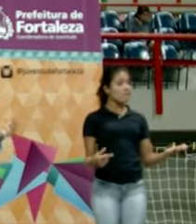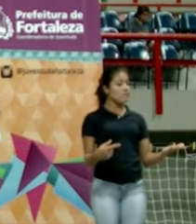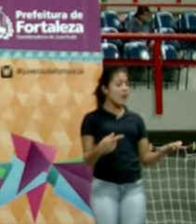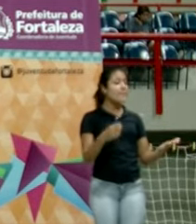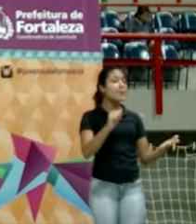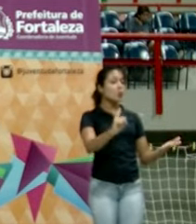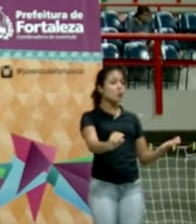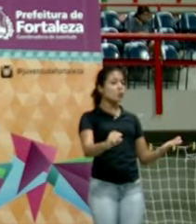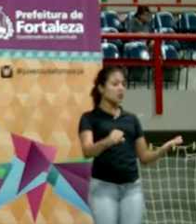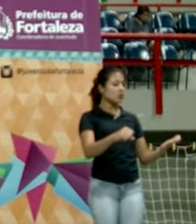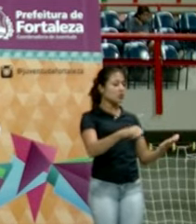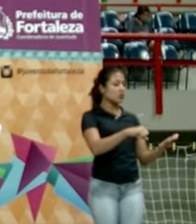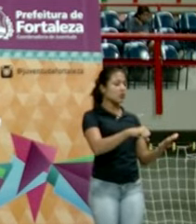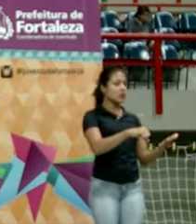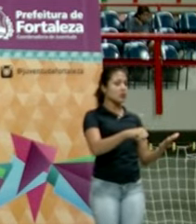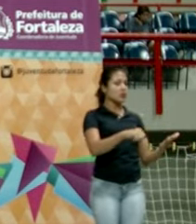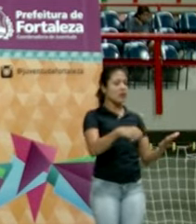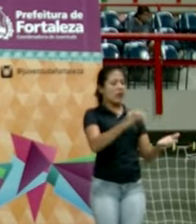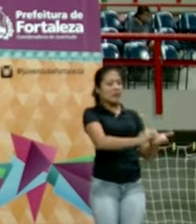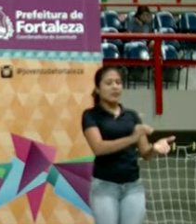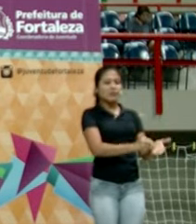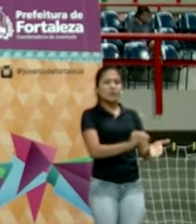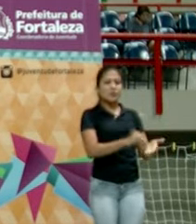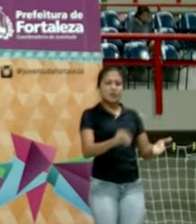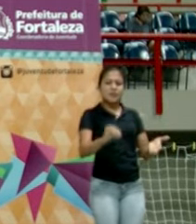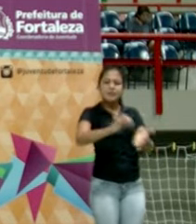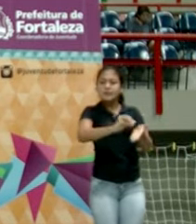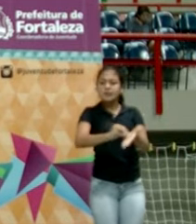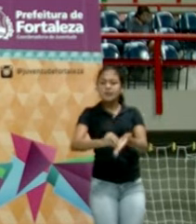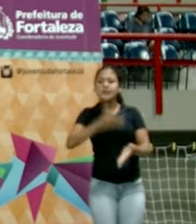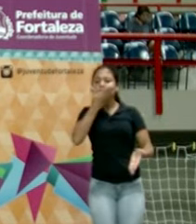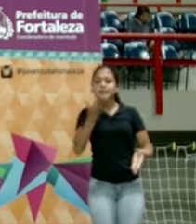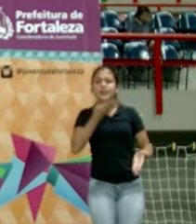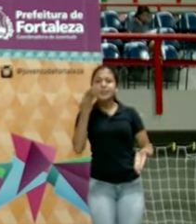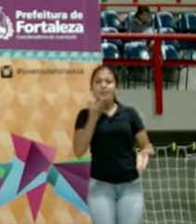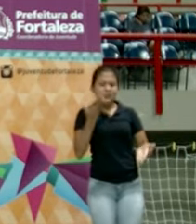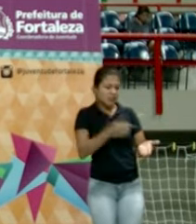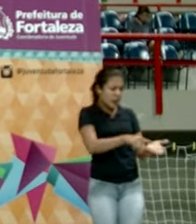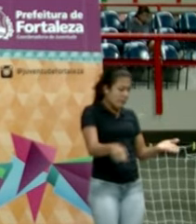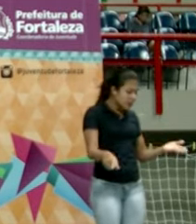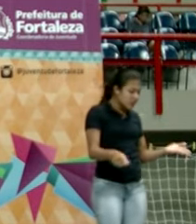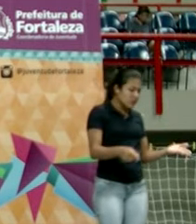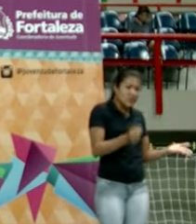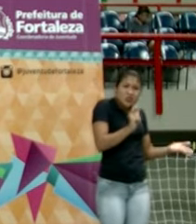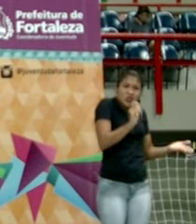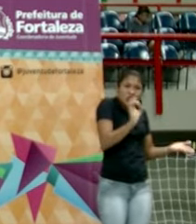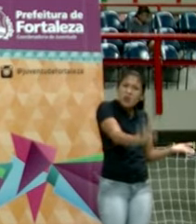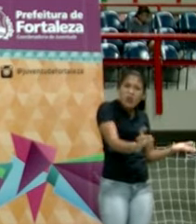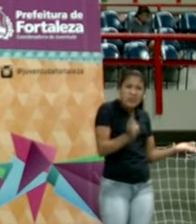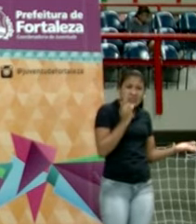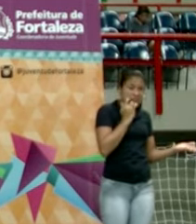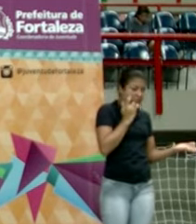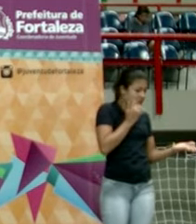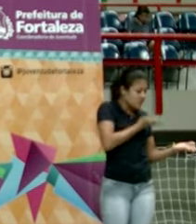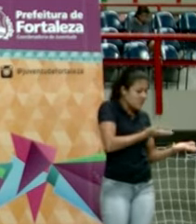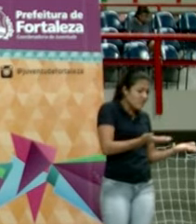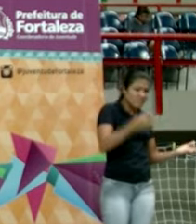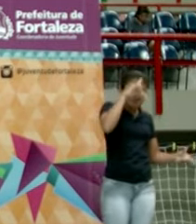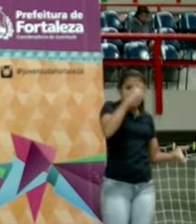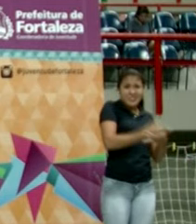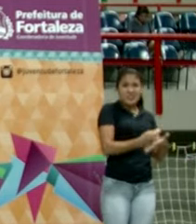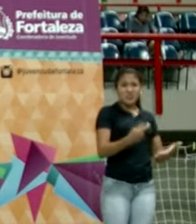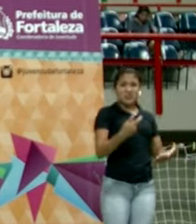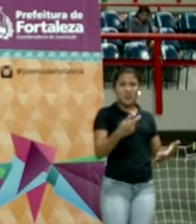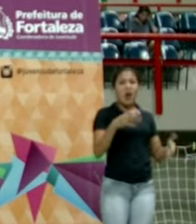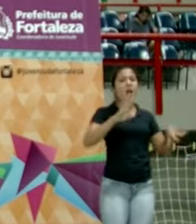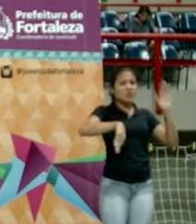suficientes para você poder chegar a uma decisão 100% correta, né, não? Quantas mil vezes a gente não vê isso,